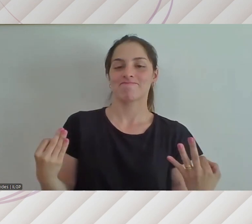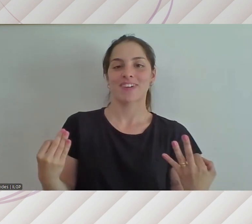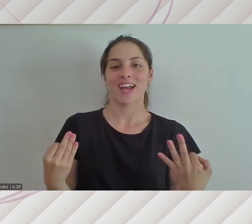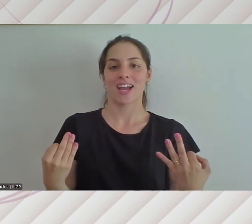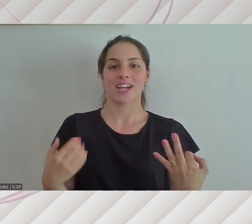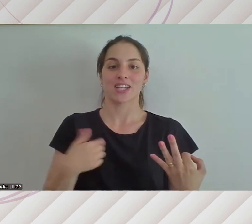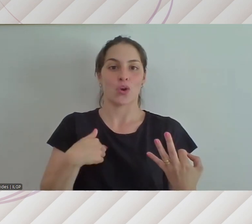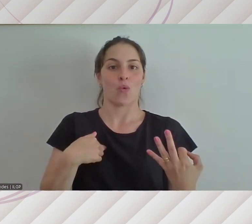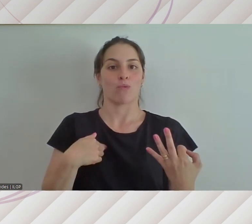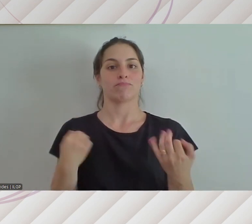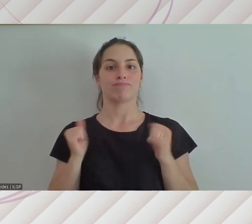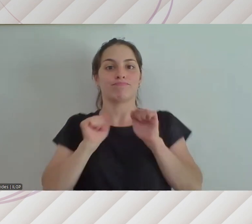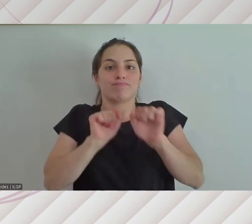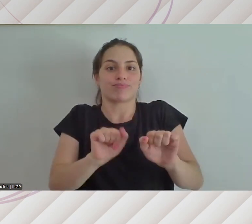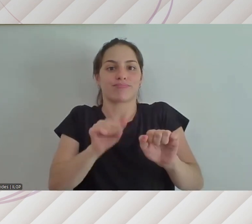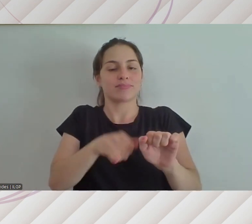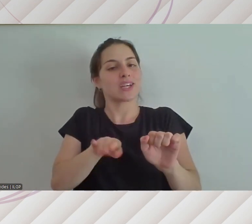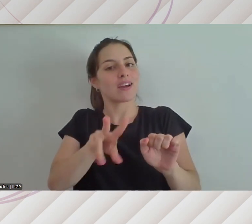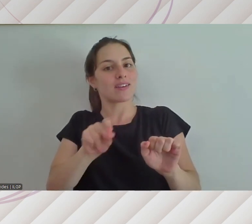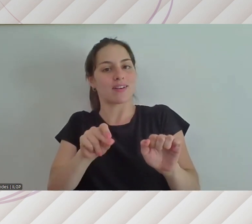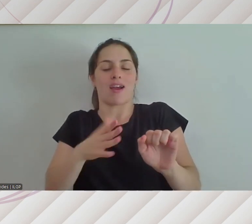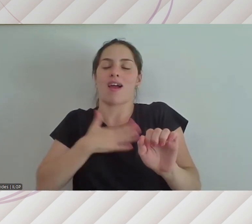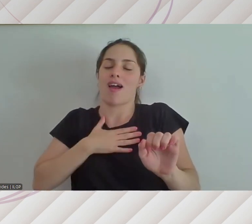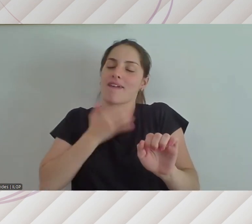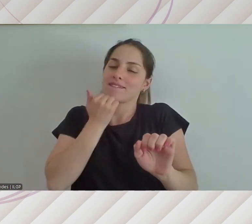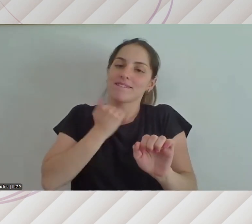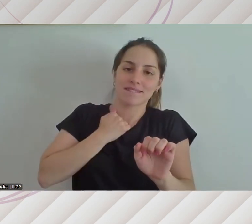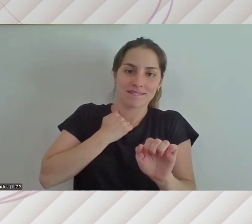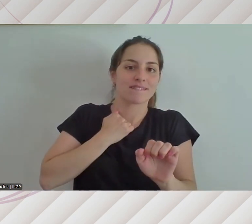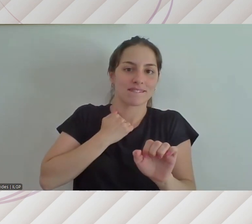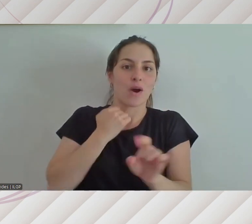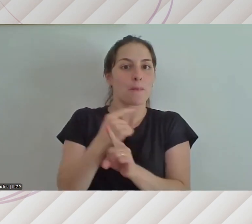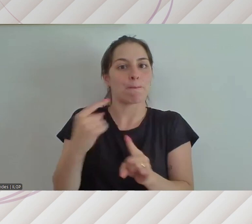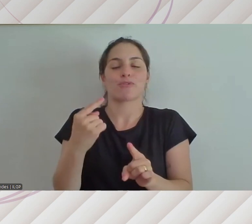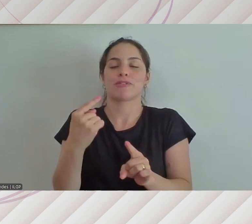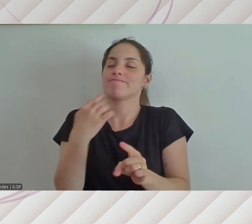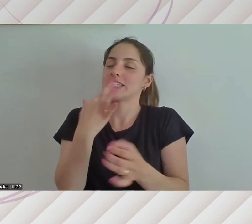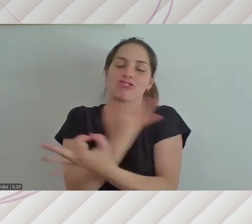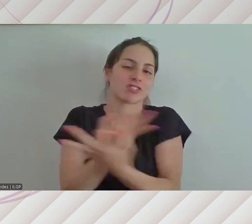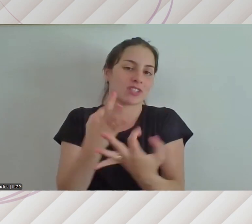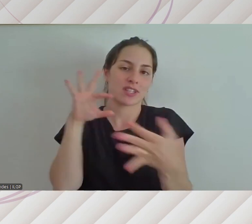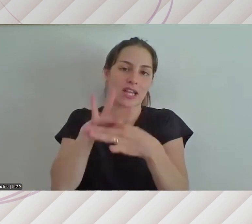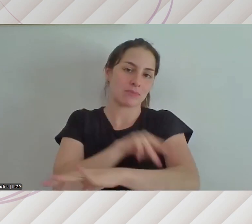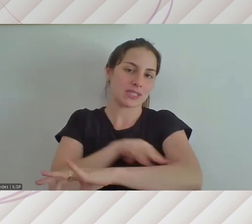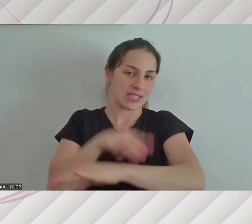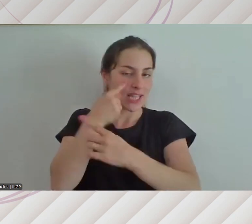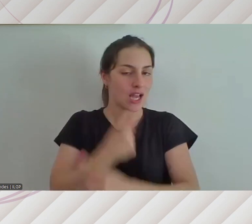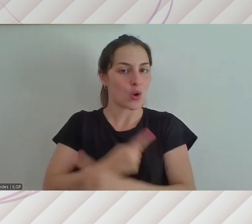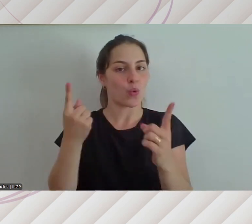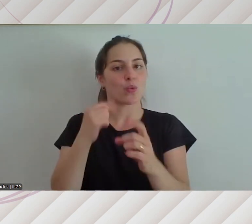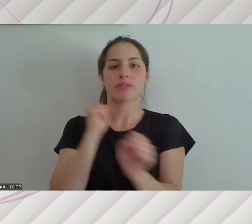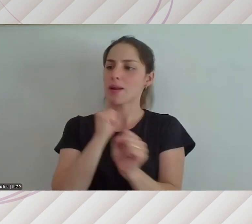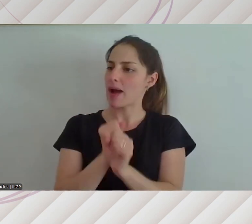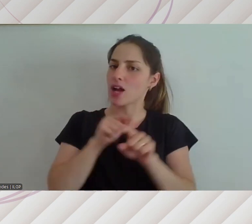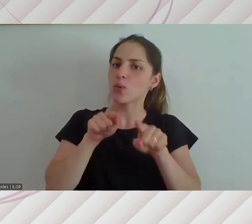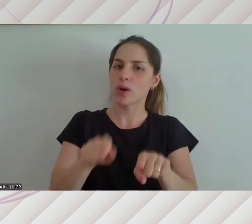fazer parte desta casa que se tem afirmado como um serviço de excelência na administração pública. E o trabalho que aqui se